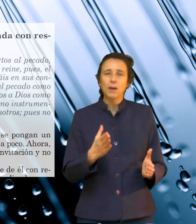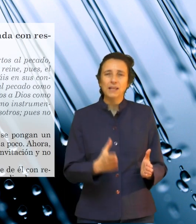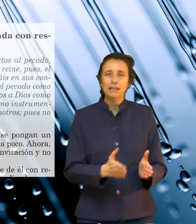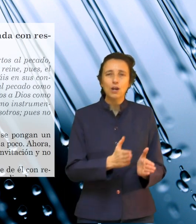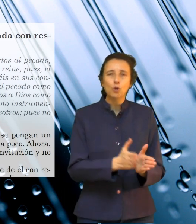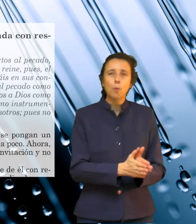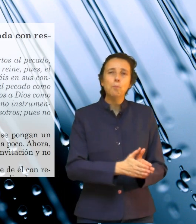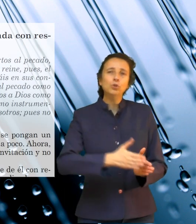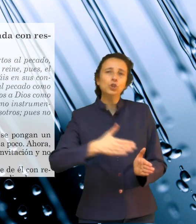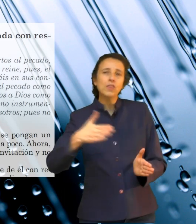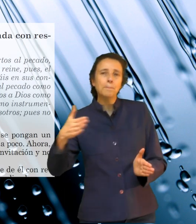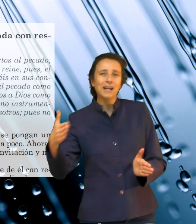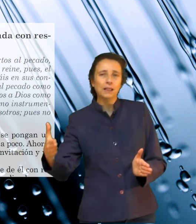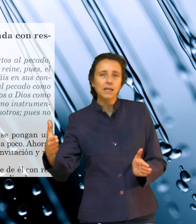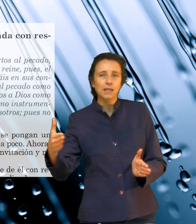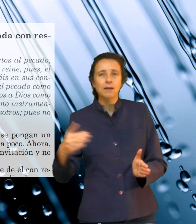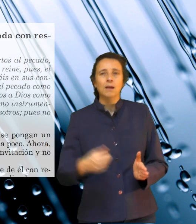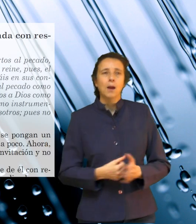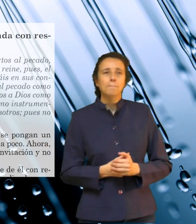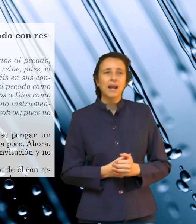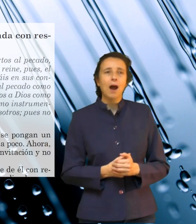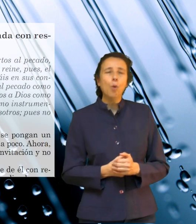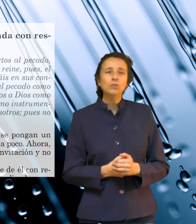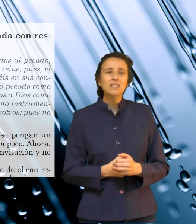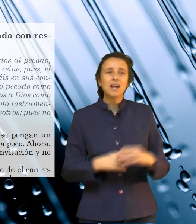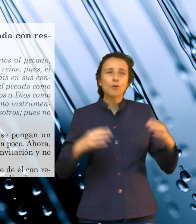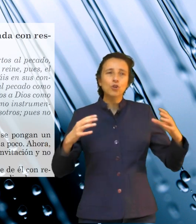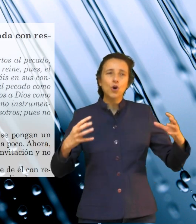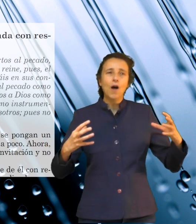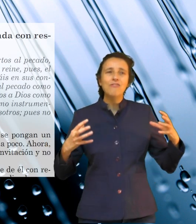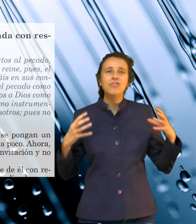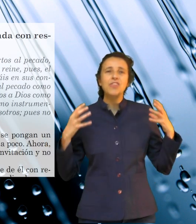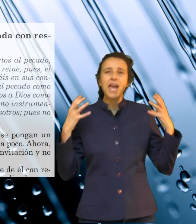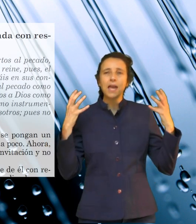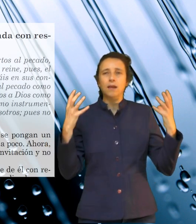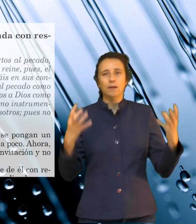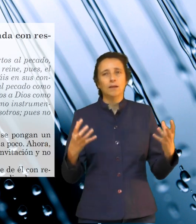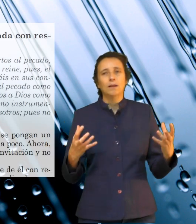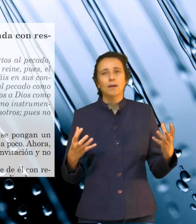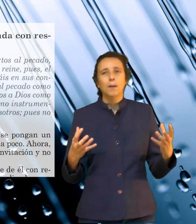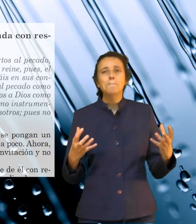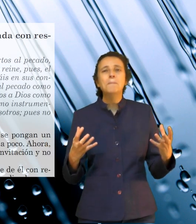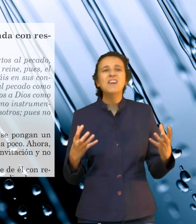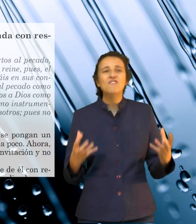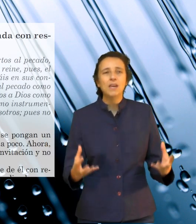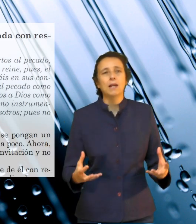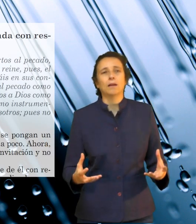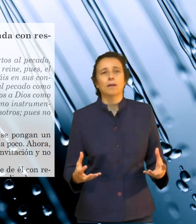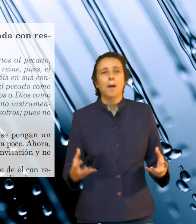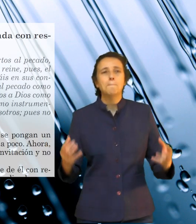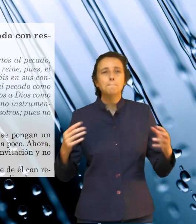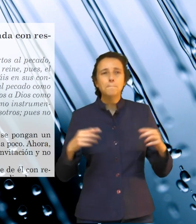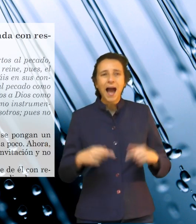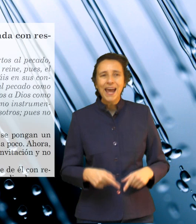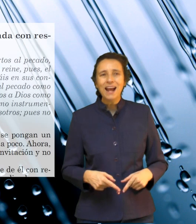básico y fundamental como punto de partida para un desarrollo de